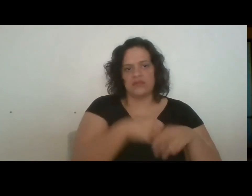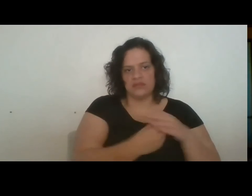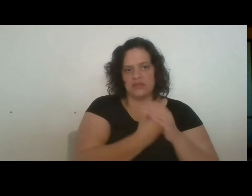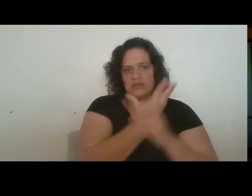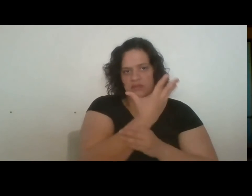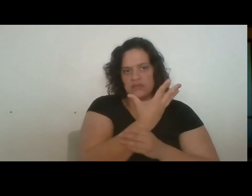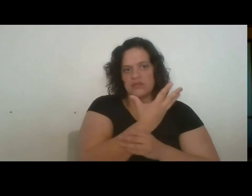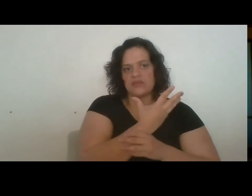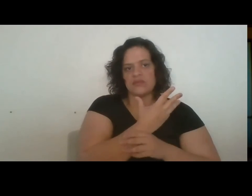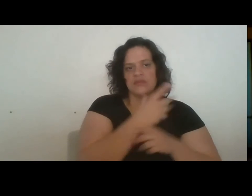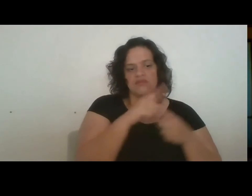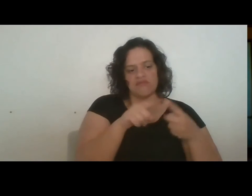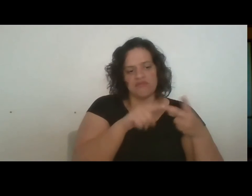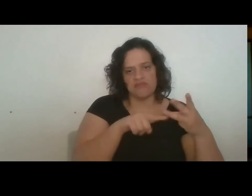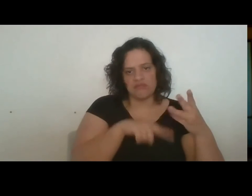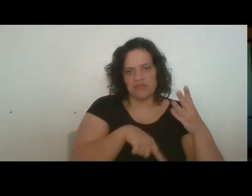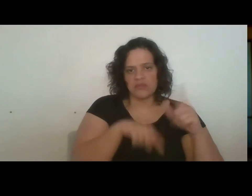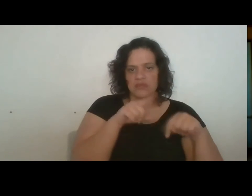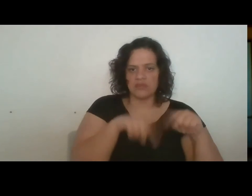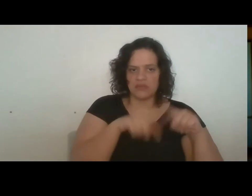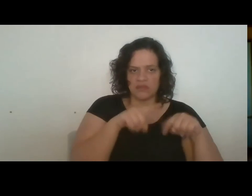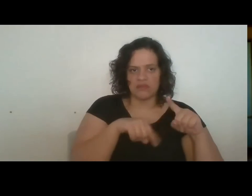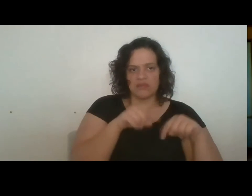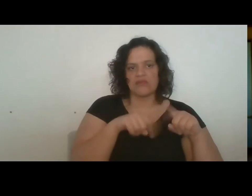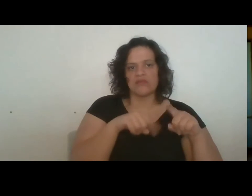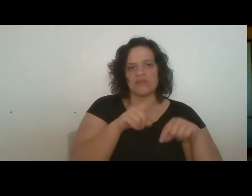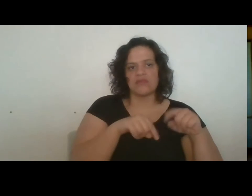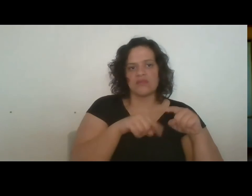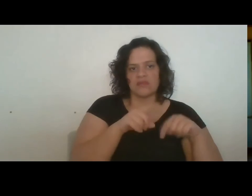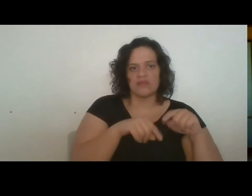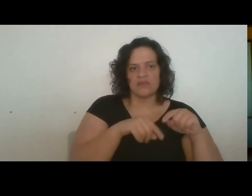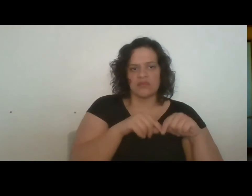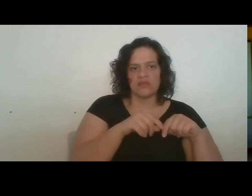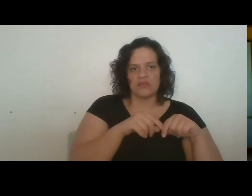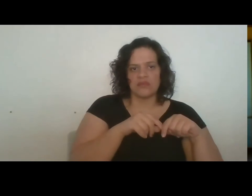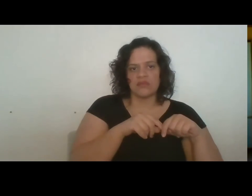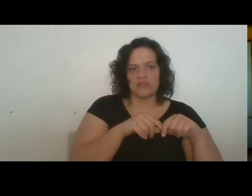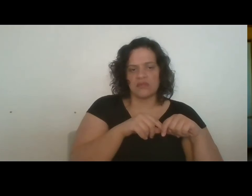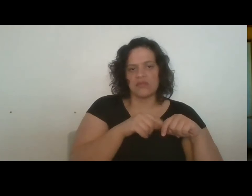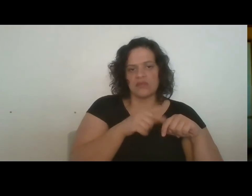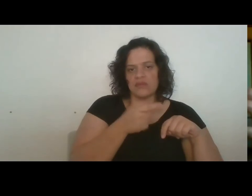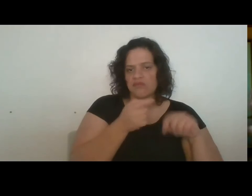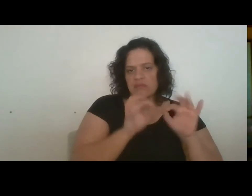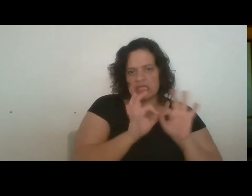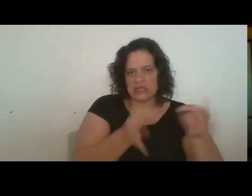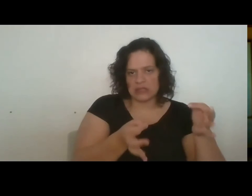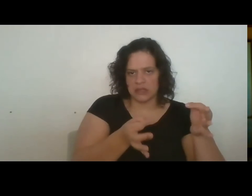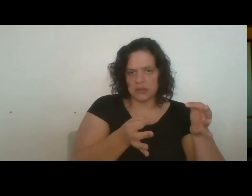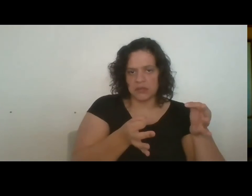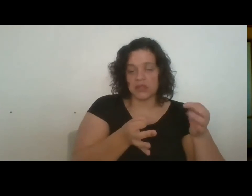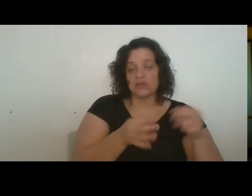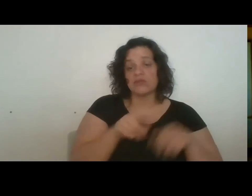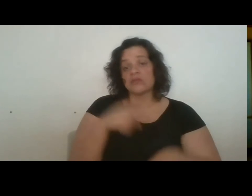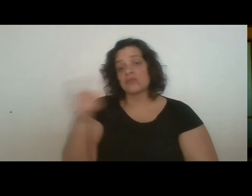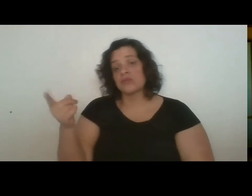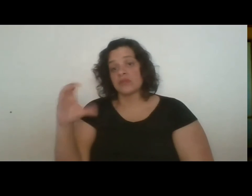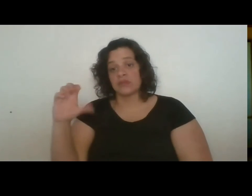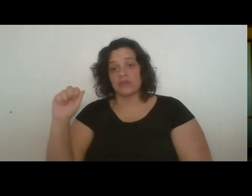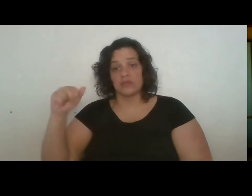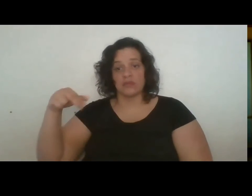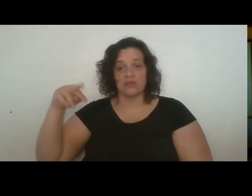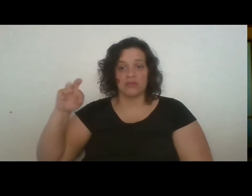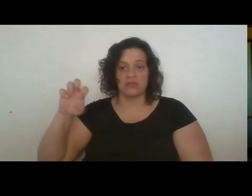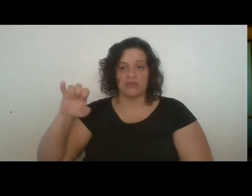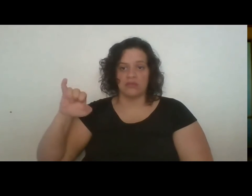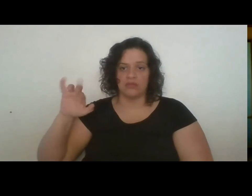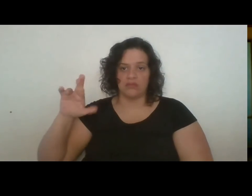lista de materiais, assim, de componentes dessa planilha que é bem simples. Quando a gente está falando de um canteiro pluvial,